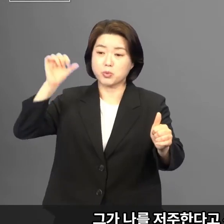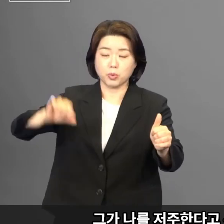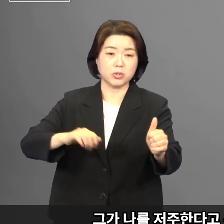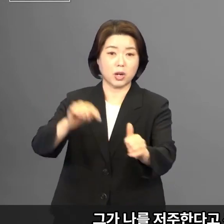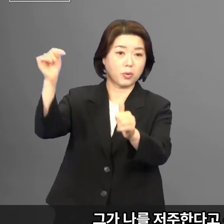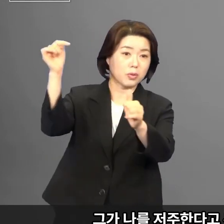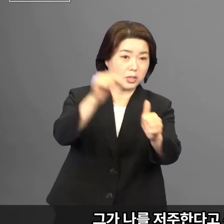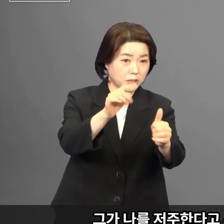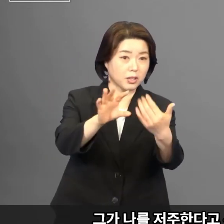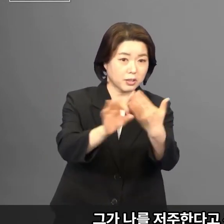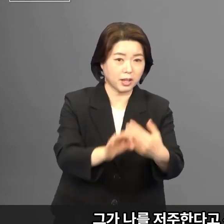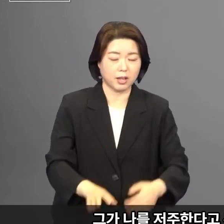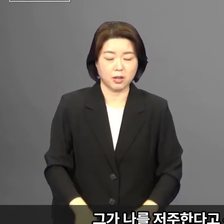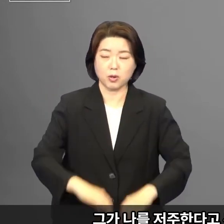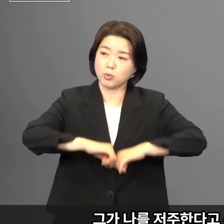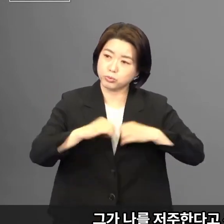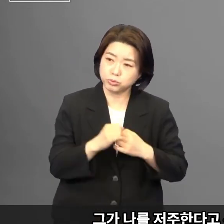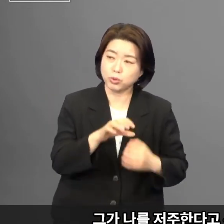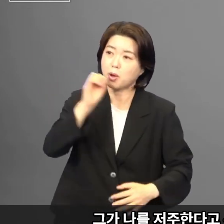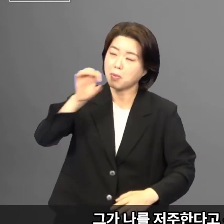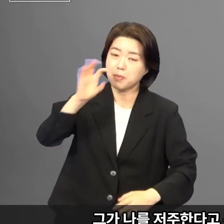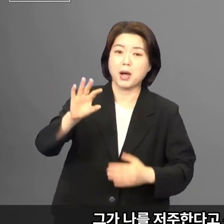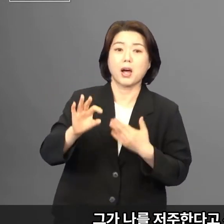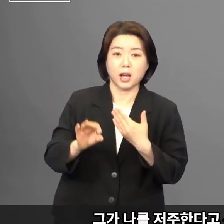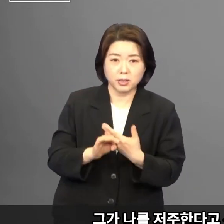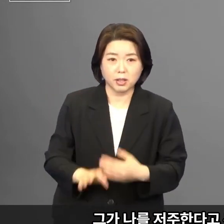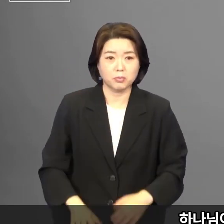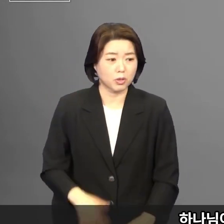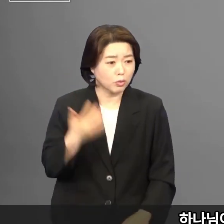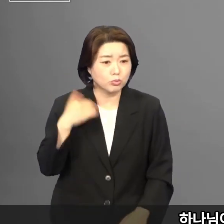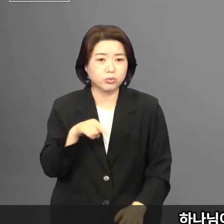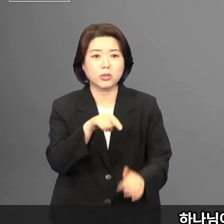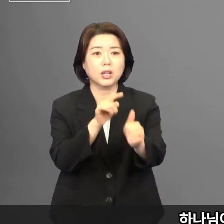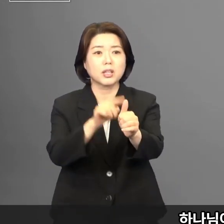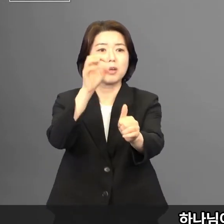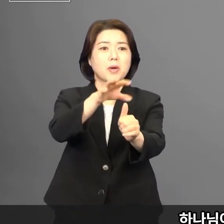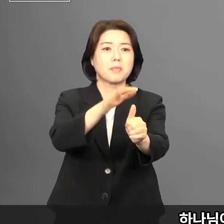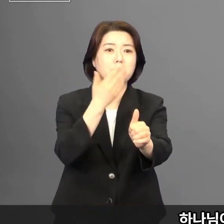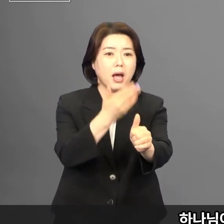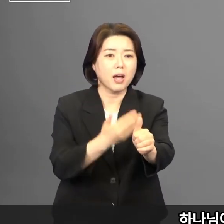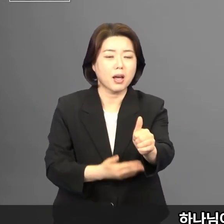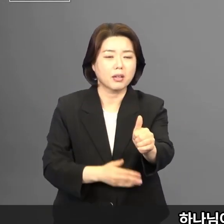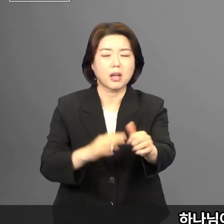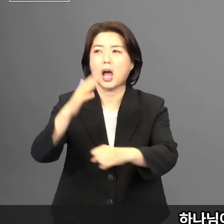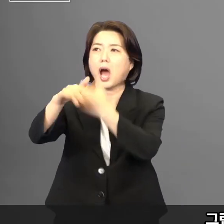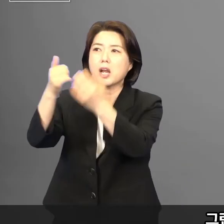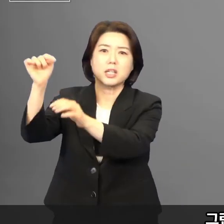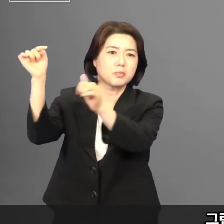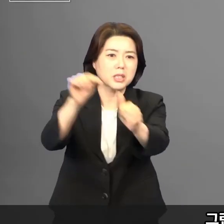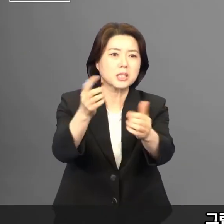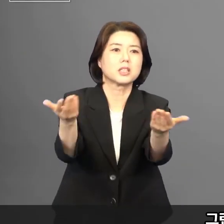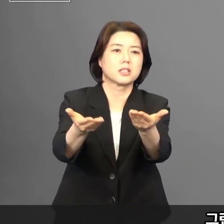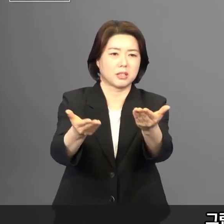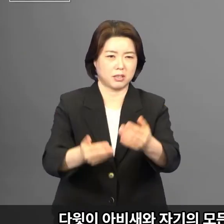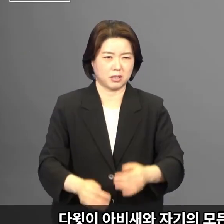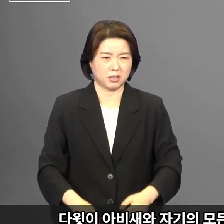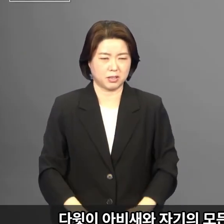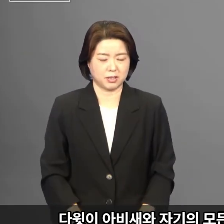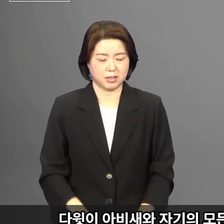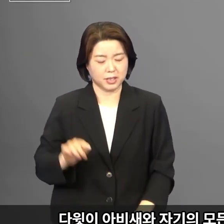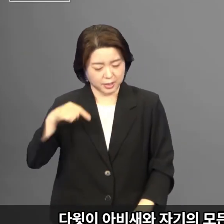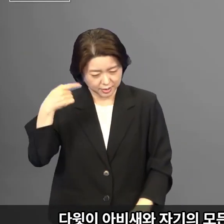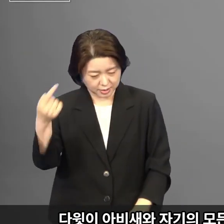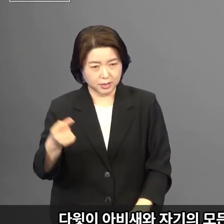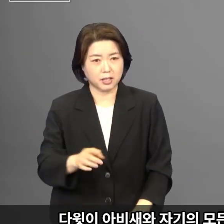것이라면 그가 나를 저주한다고 누가 그를 나무랄 수 있겠니? 하나님이 시키신 건데. 그런 다음에